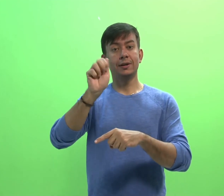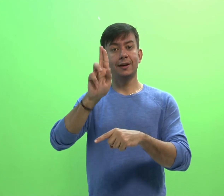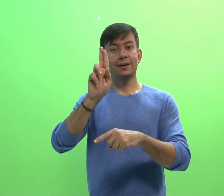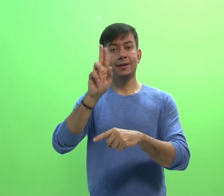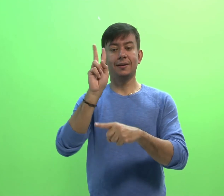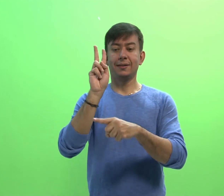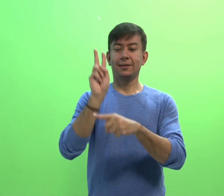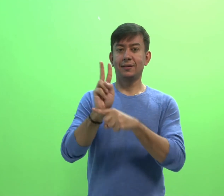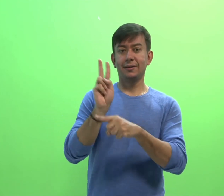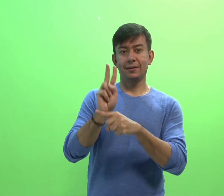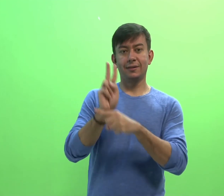cuidar,